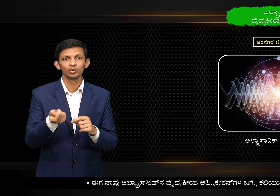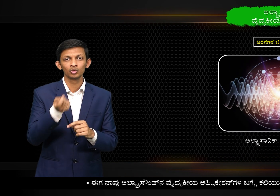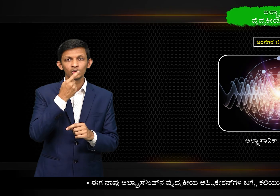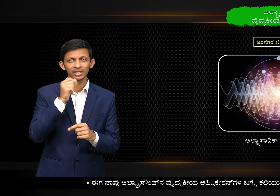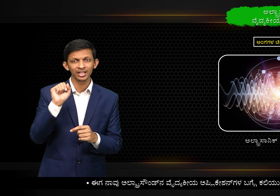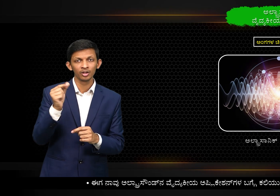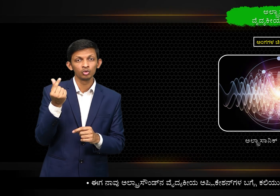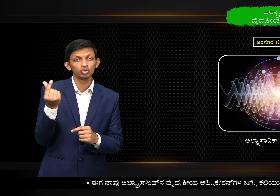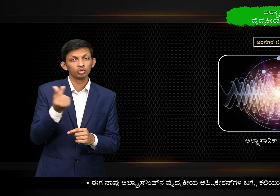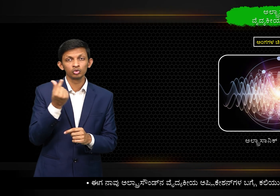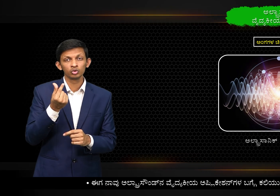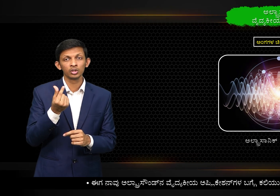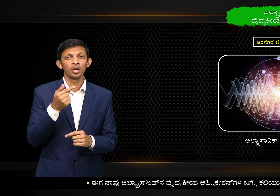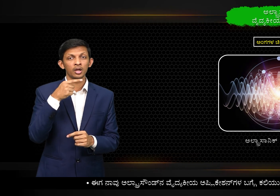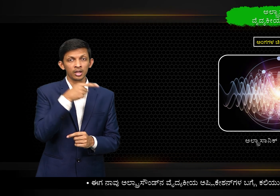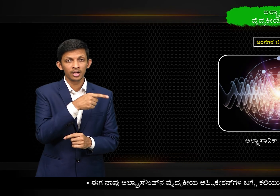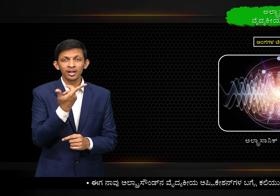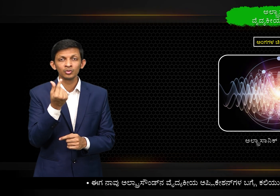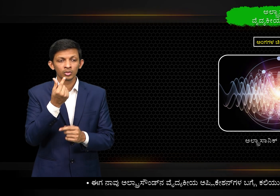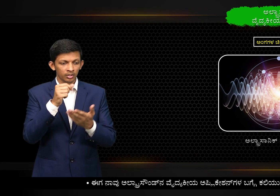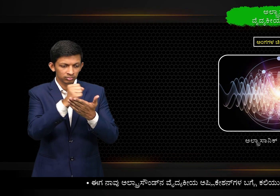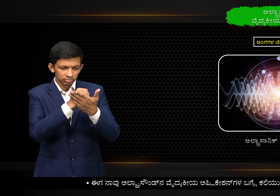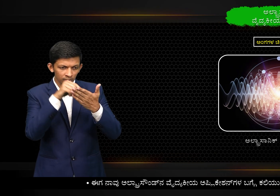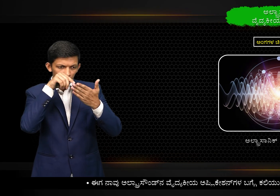ವೈದ್ಯಕೀಯ ಅಪ್ಲಿಕೇಶನ್ಗಳ ಬಗ್ಗೆ ಕಲಿಯುತ್ತೇವೆ.